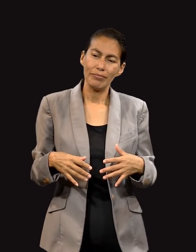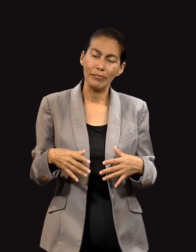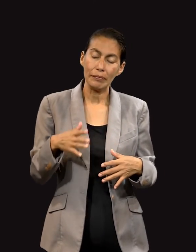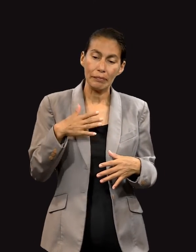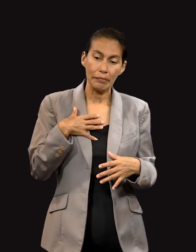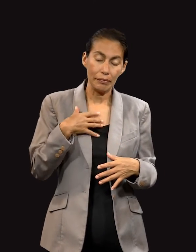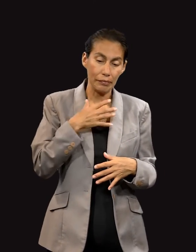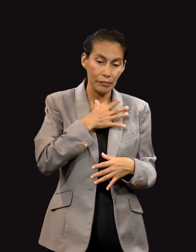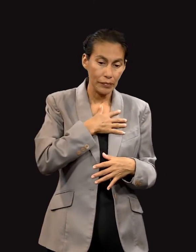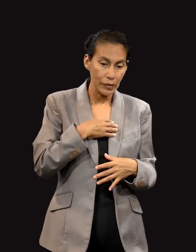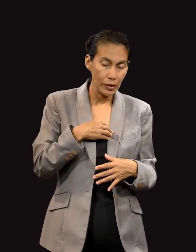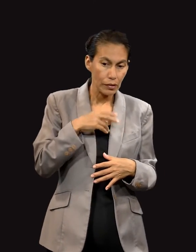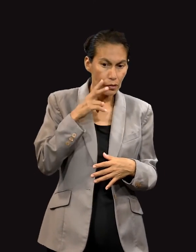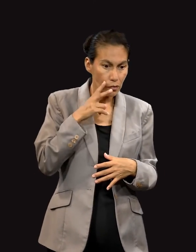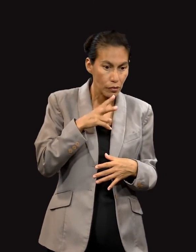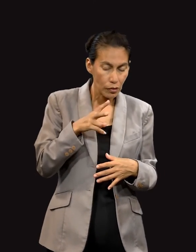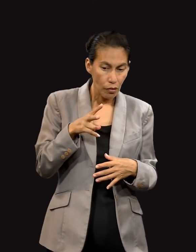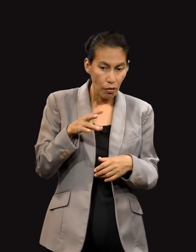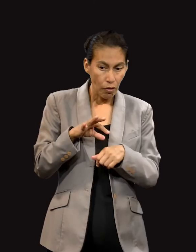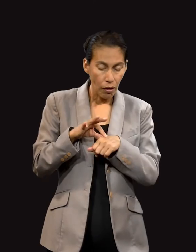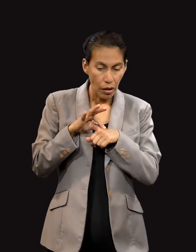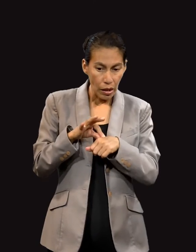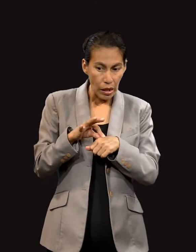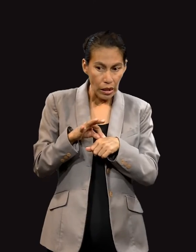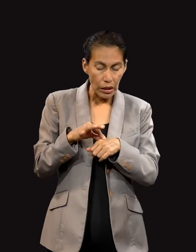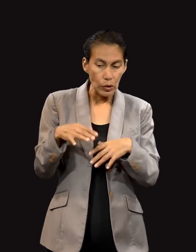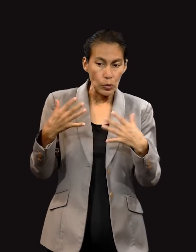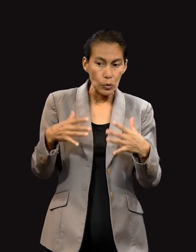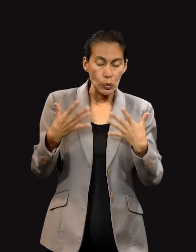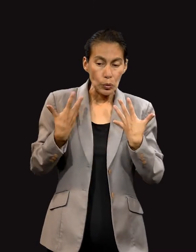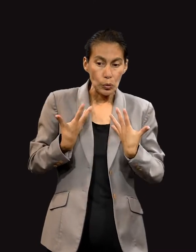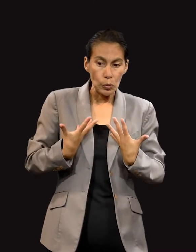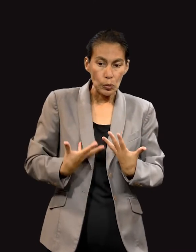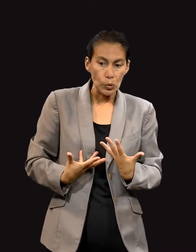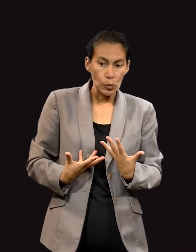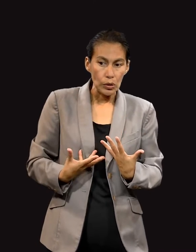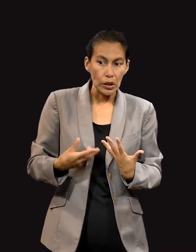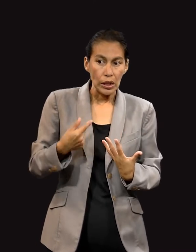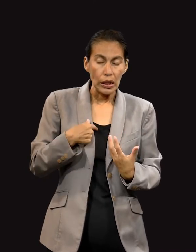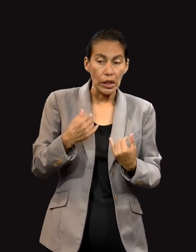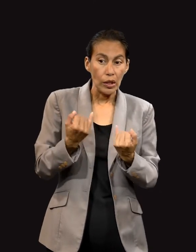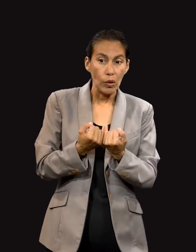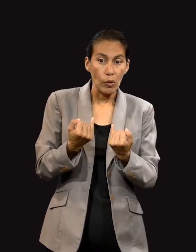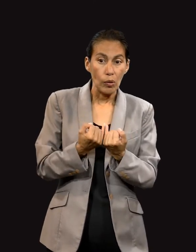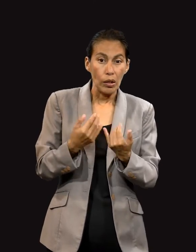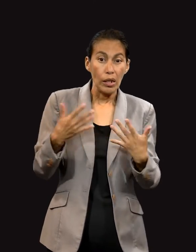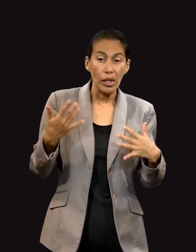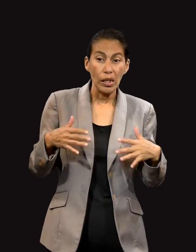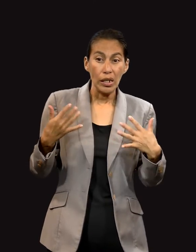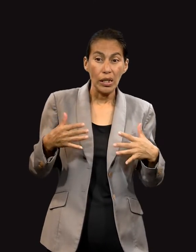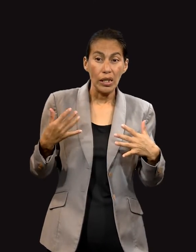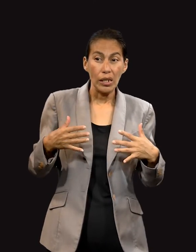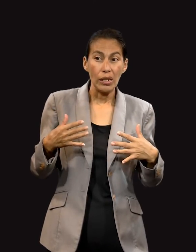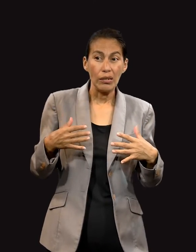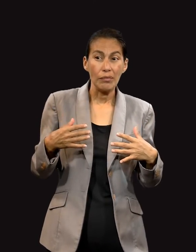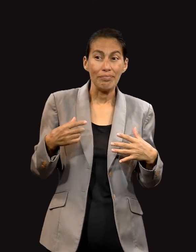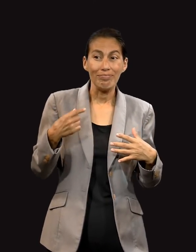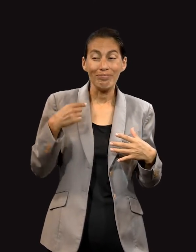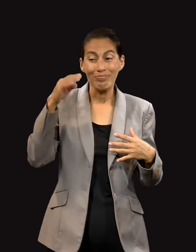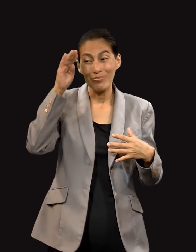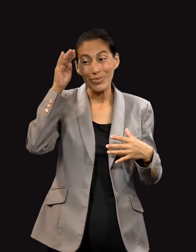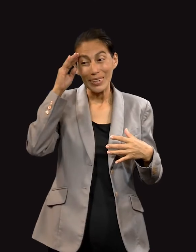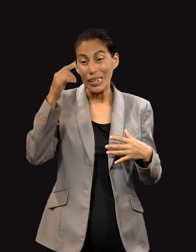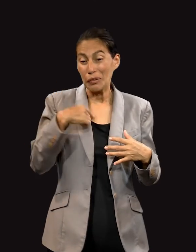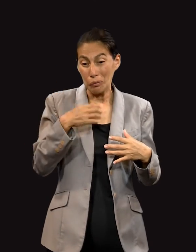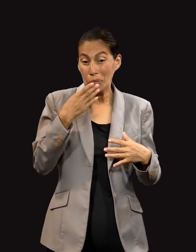Entonces mi hijo pues tiene miedo, ¿verdad? Normal, pues cualquiera se pone así. Y entonces dice, no, que